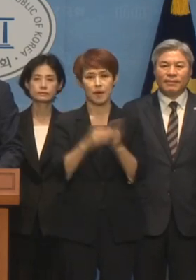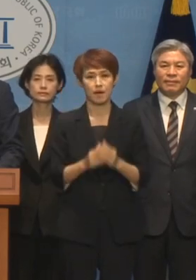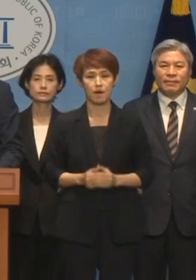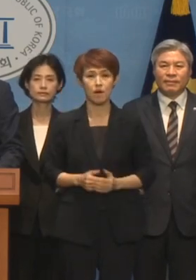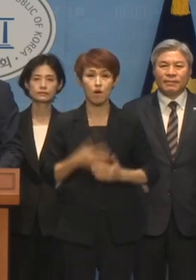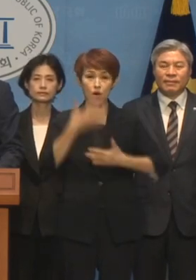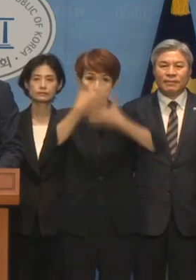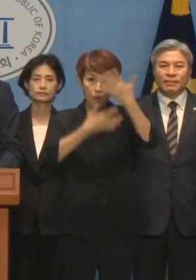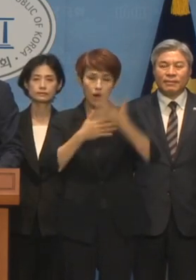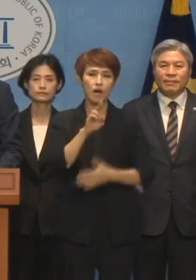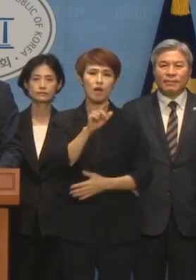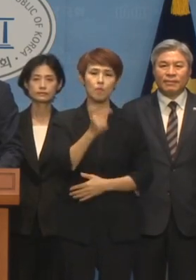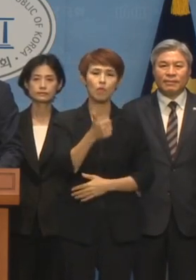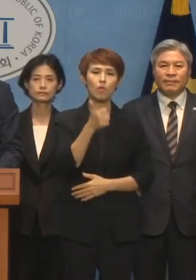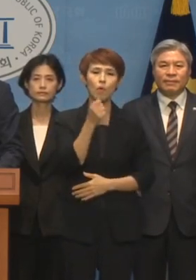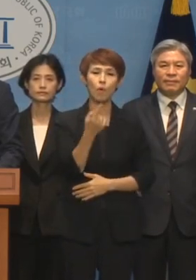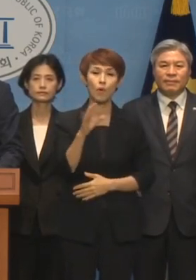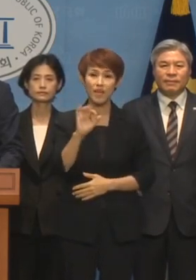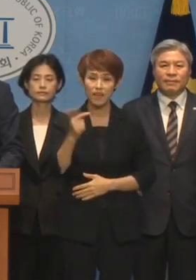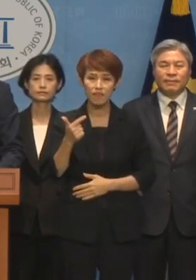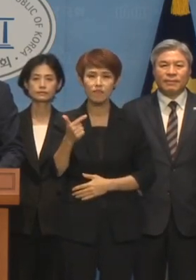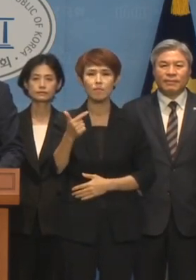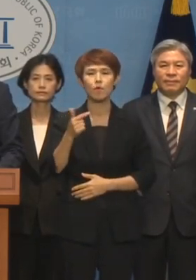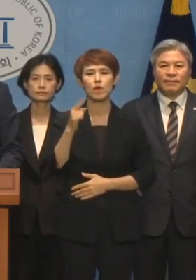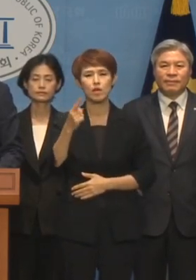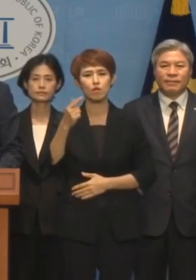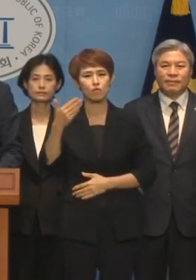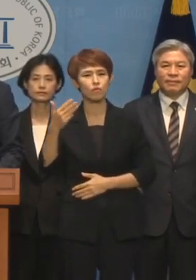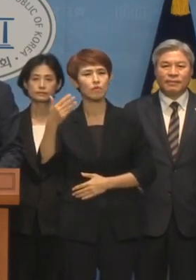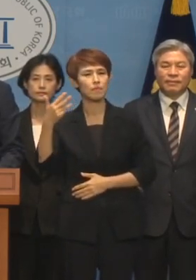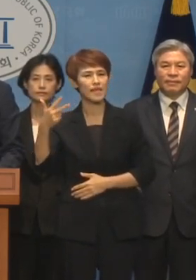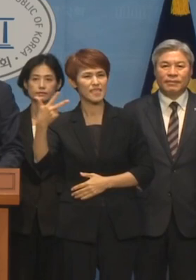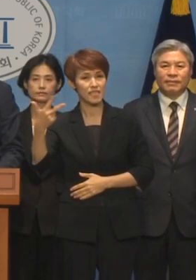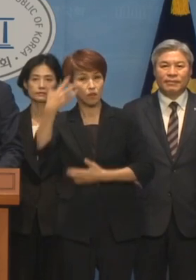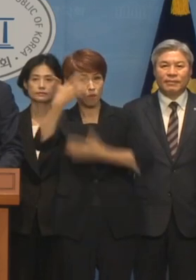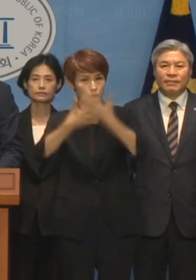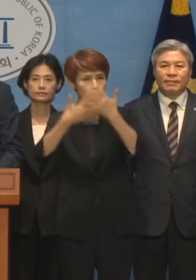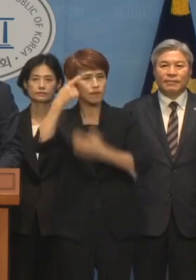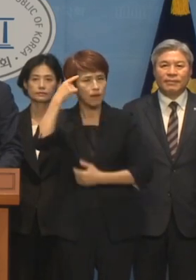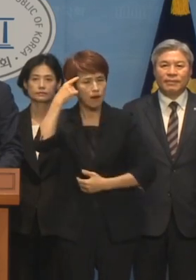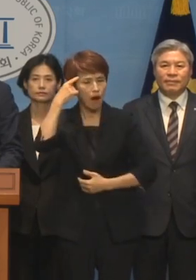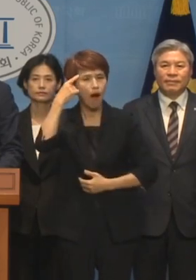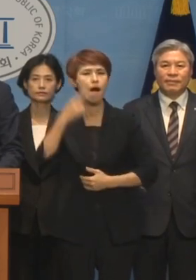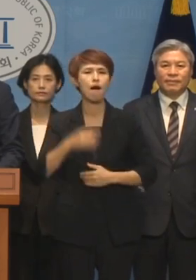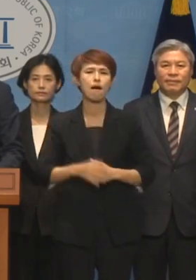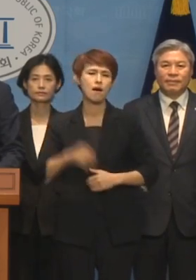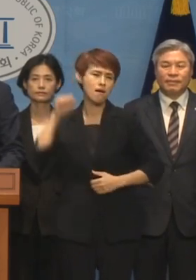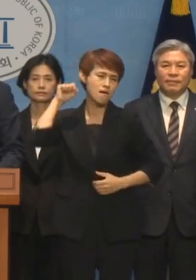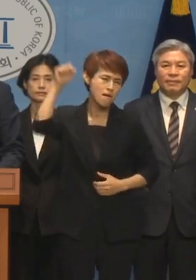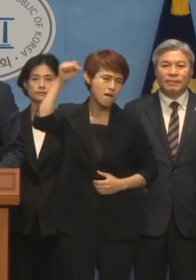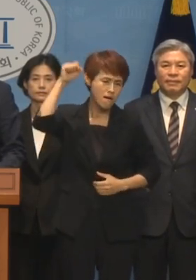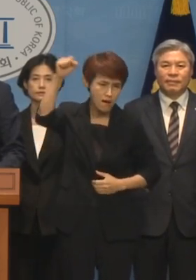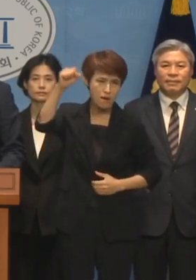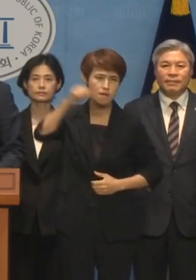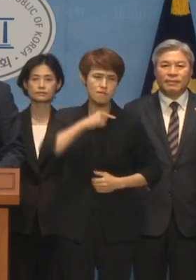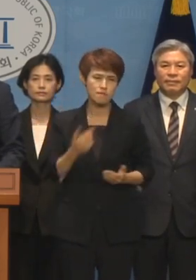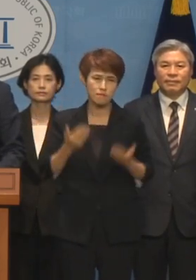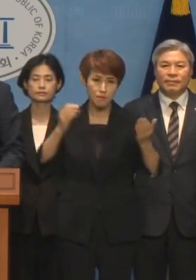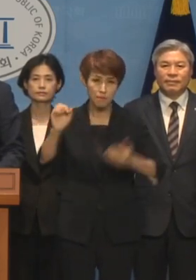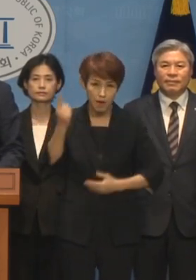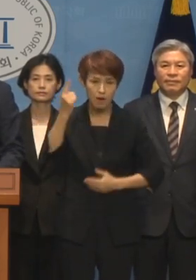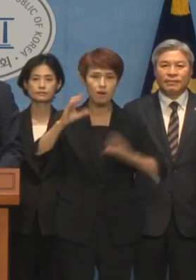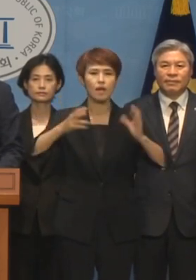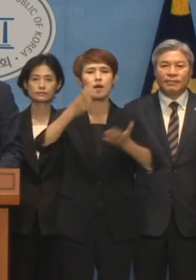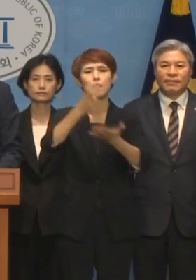남영동, 1987 등을 상기해 보십시오. 그런 투쟁과 희생으로 만들어진 현행